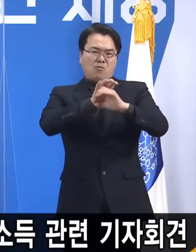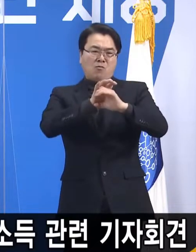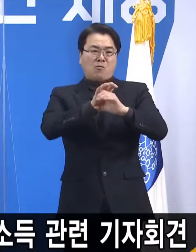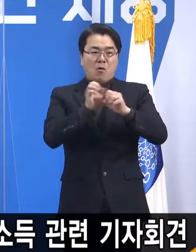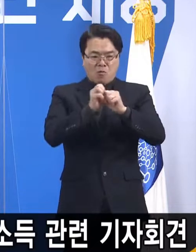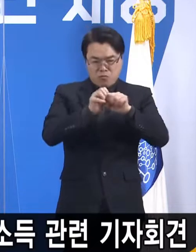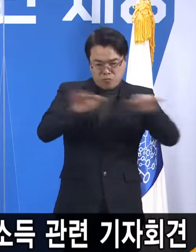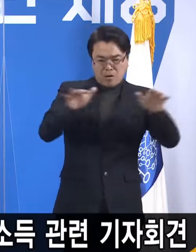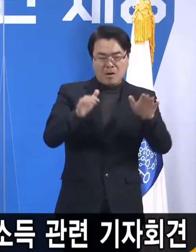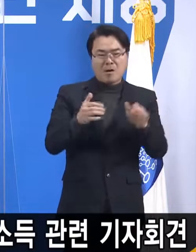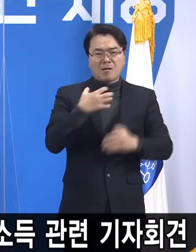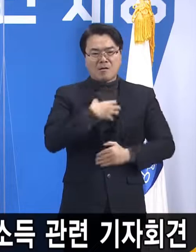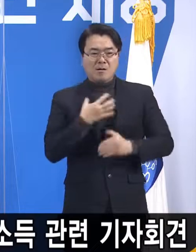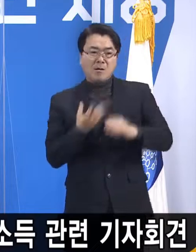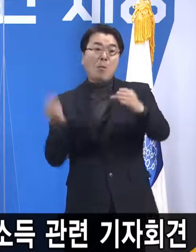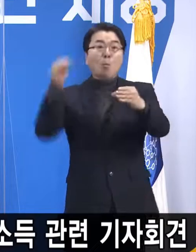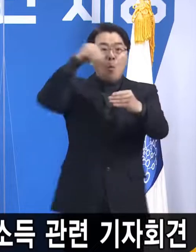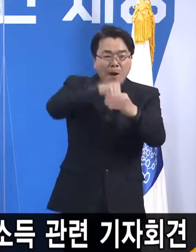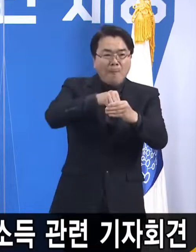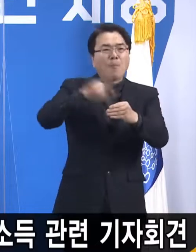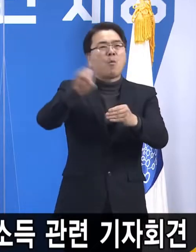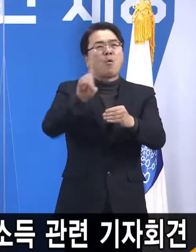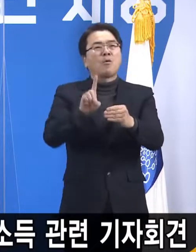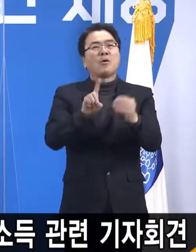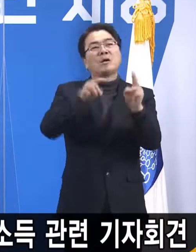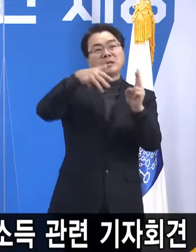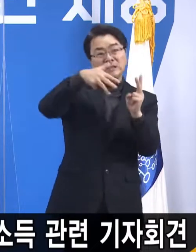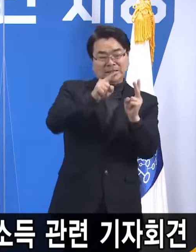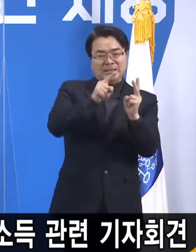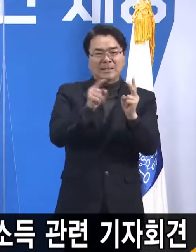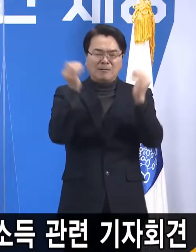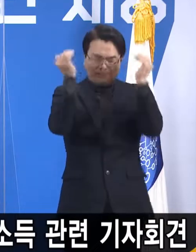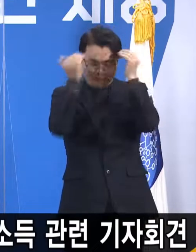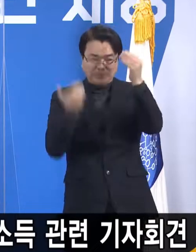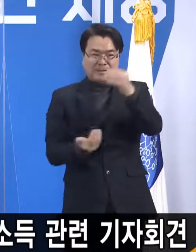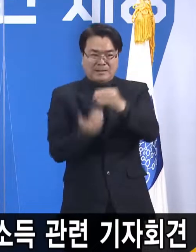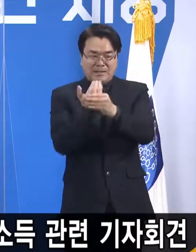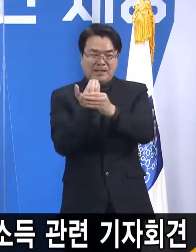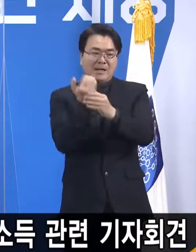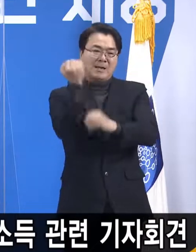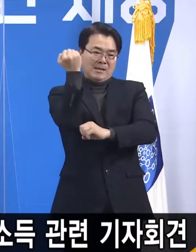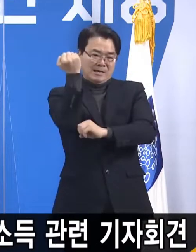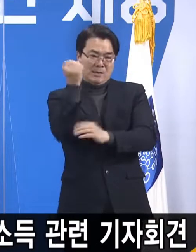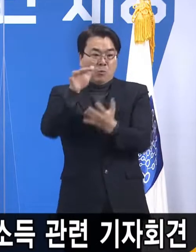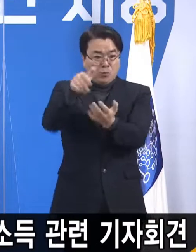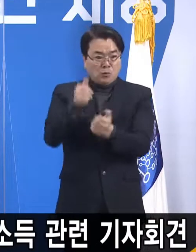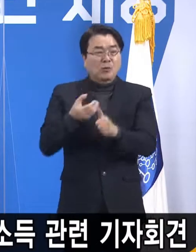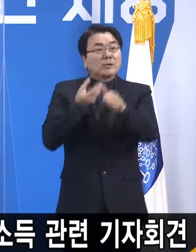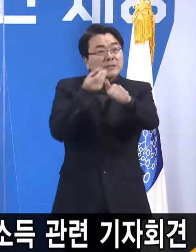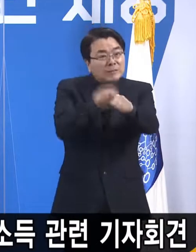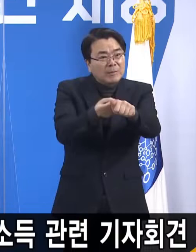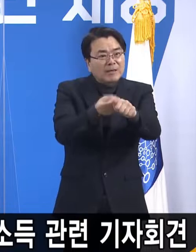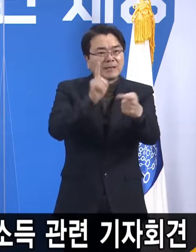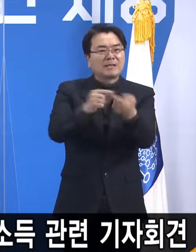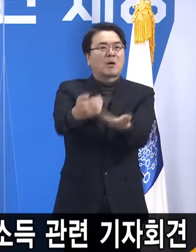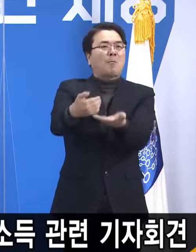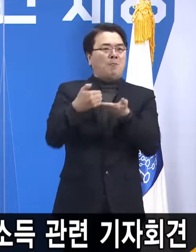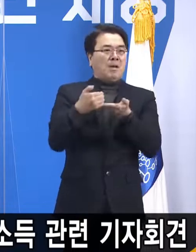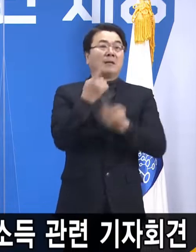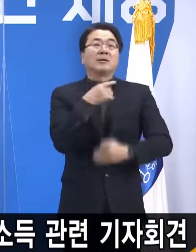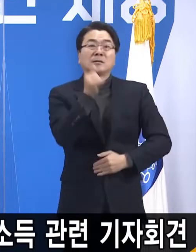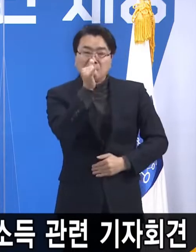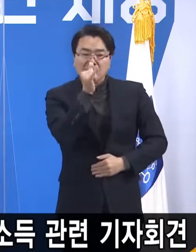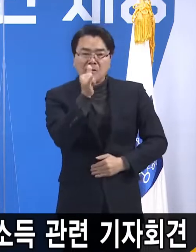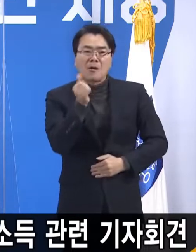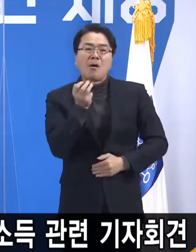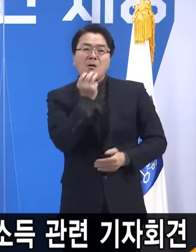담아서 제2차 경기도 재난 기본소득 지급을 제안해 주셨습니다. 전 도민에게